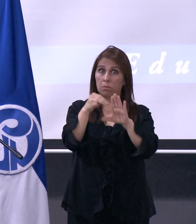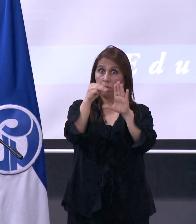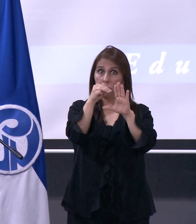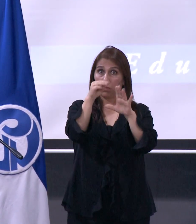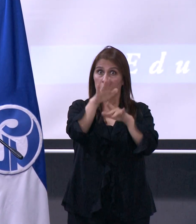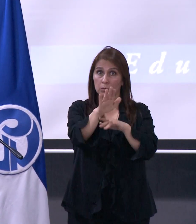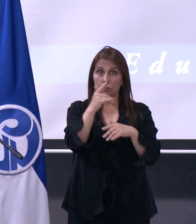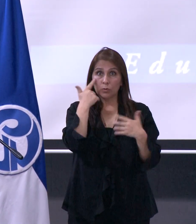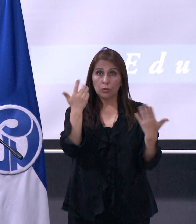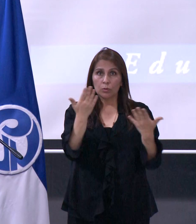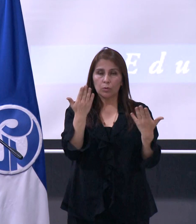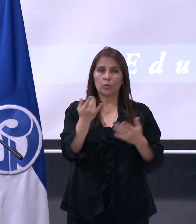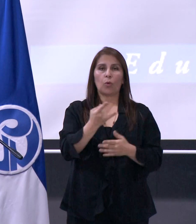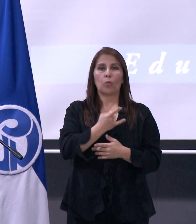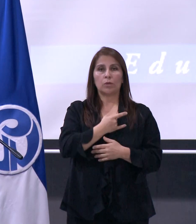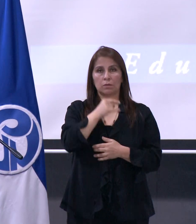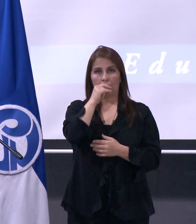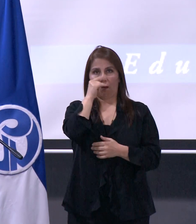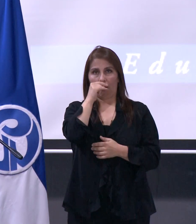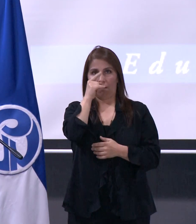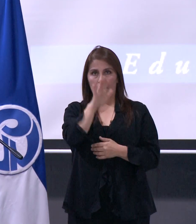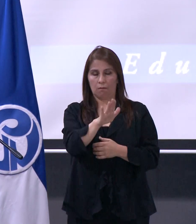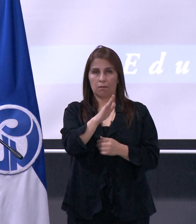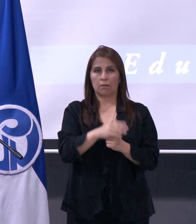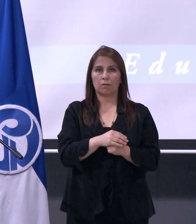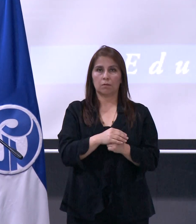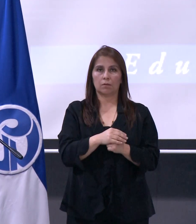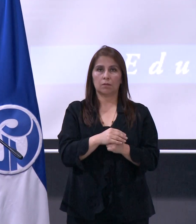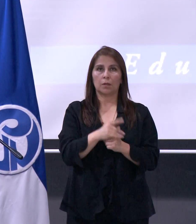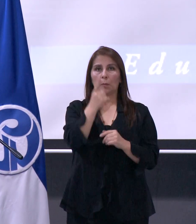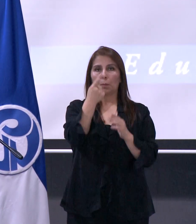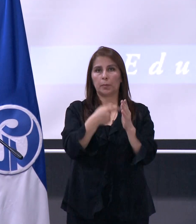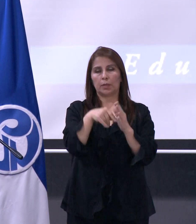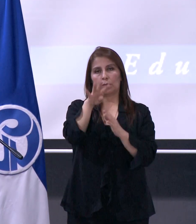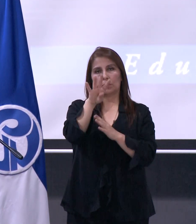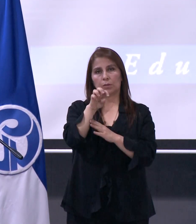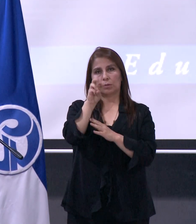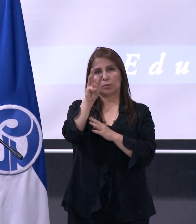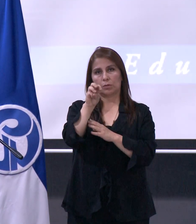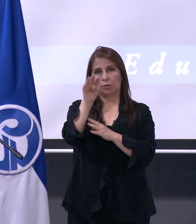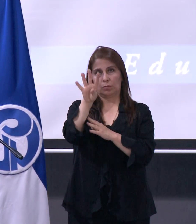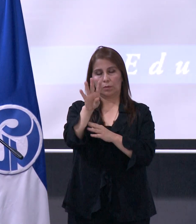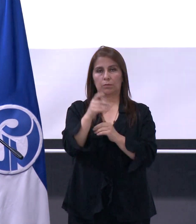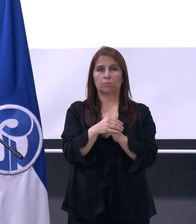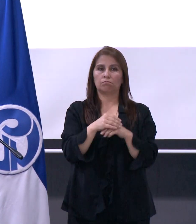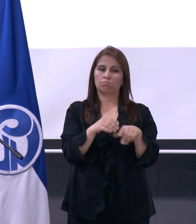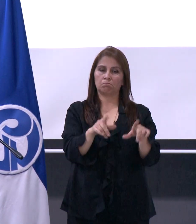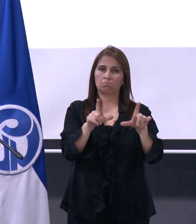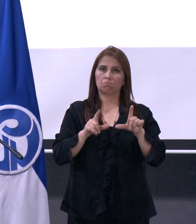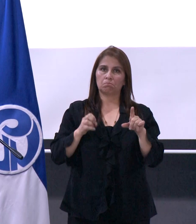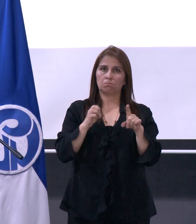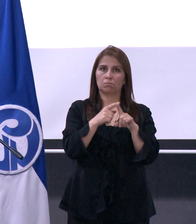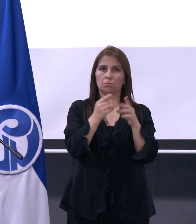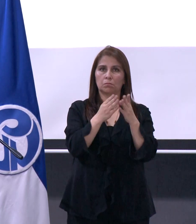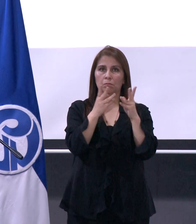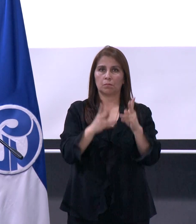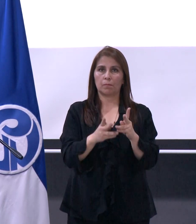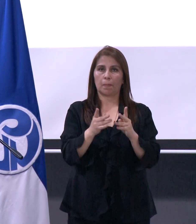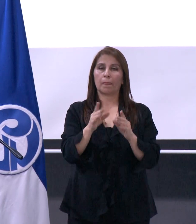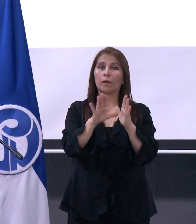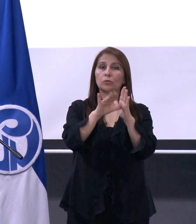universidad javeriana egresado de 1984 licenciado en ciencias sociales de la universidad pedagógica nacional